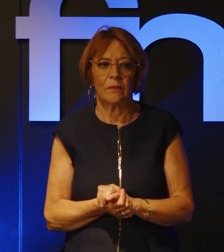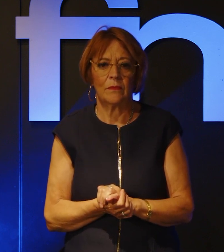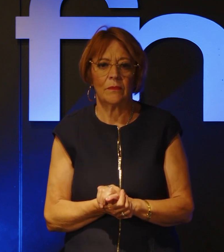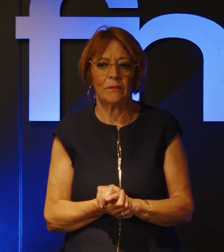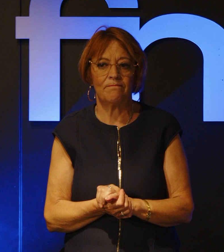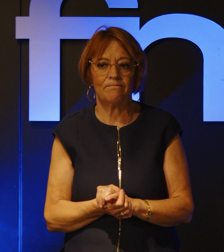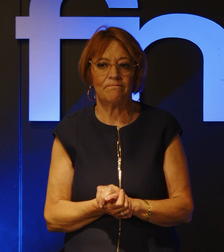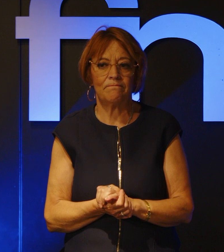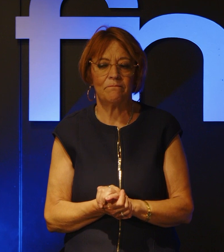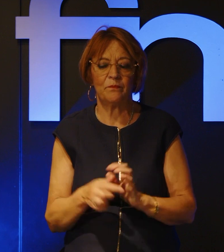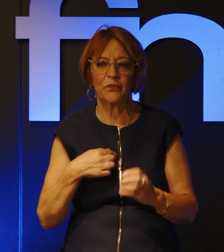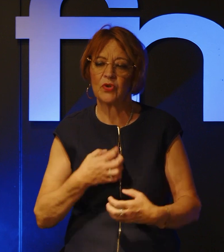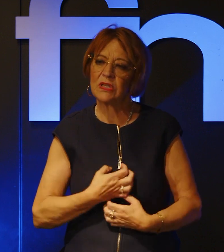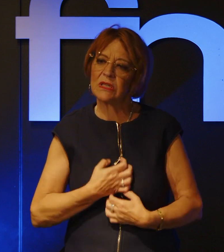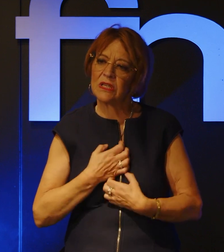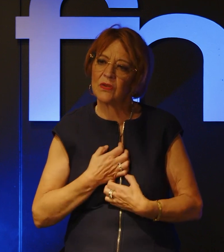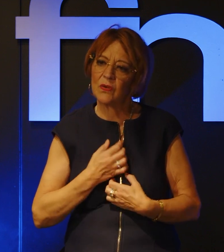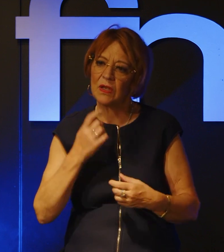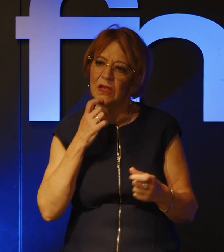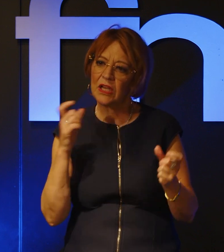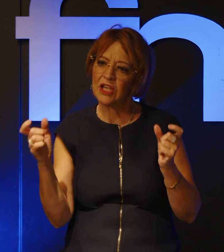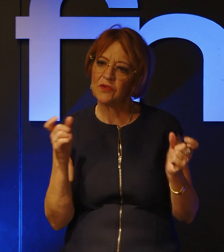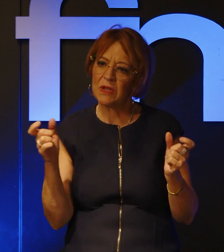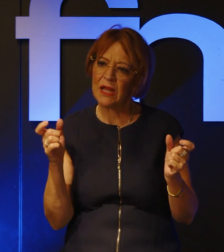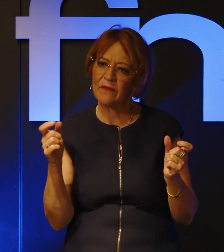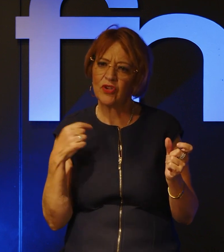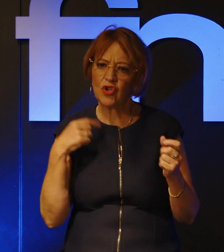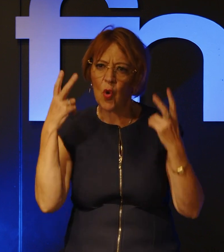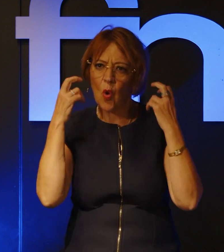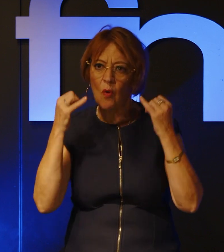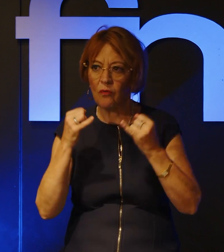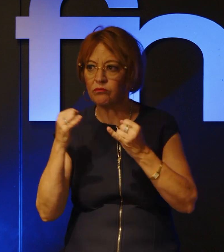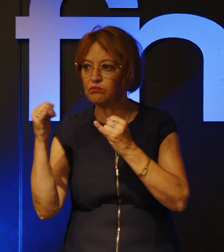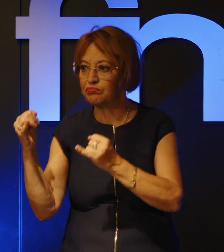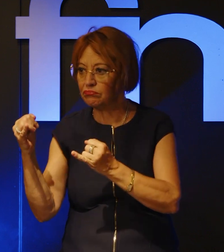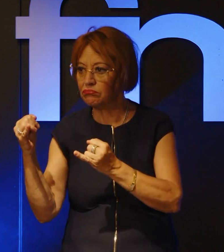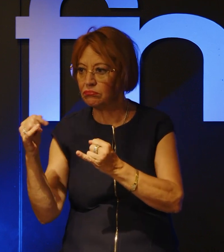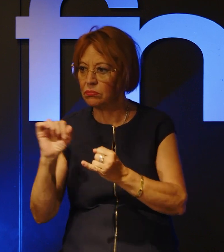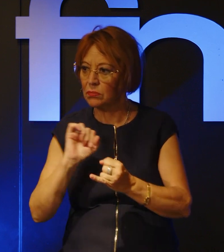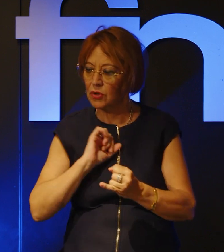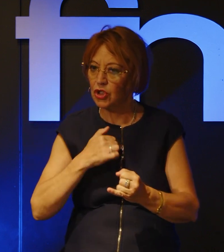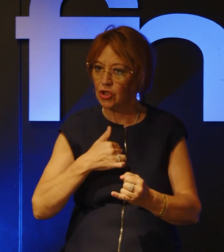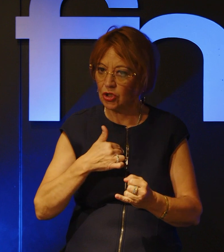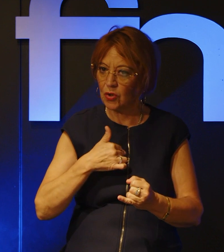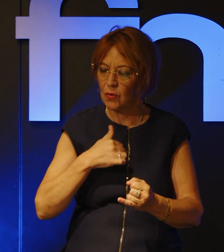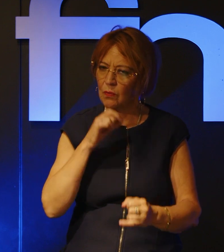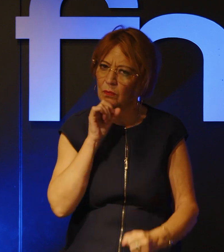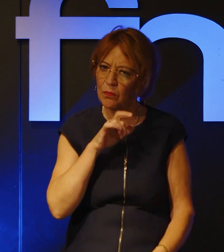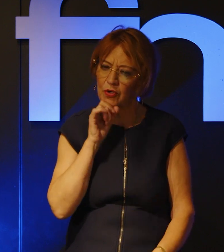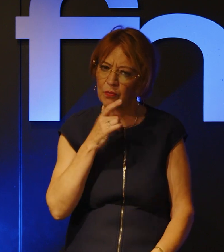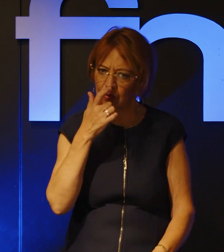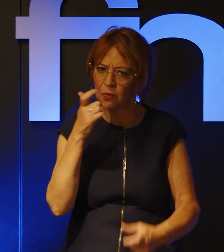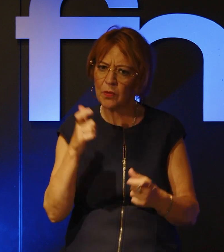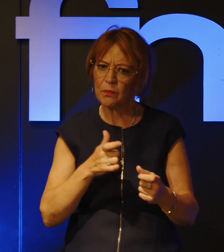h sinto que as palavras que V e que eu escuto do outro lado é que eu posso ser uma